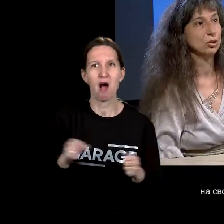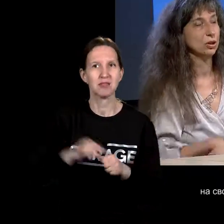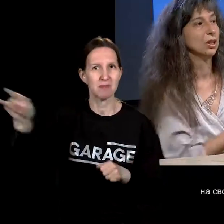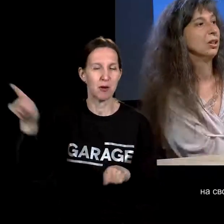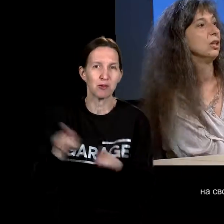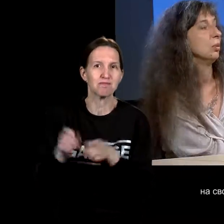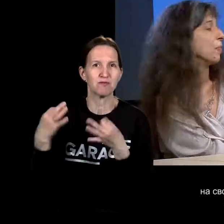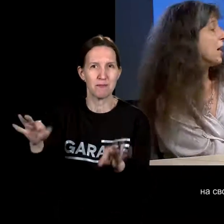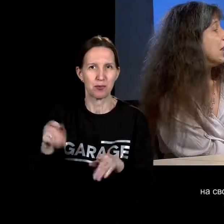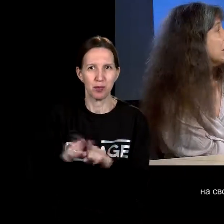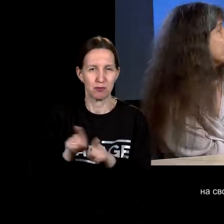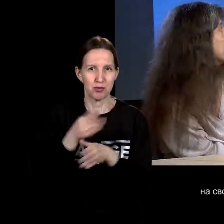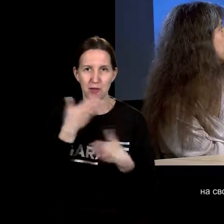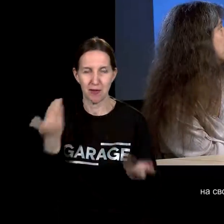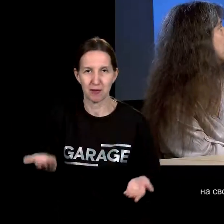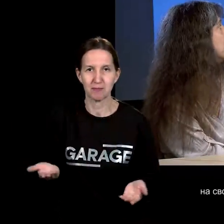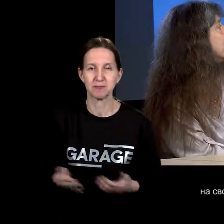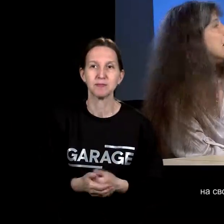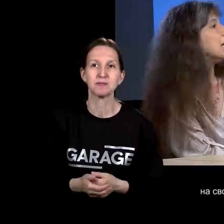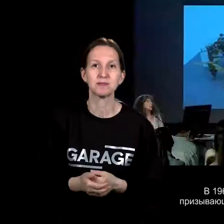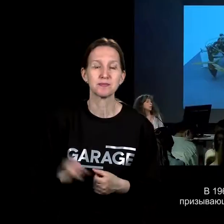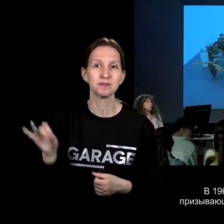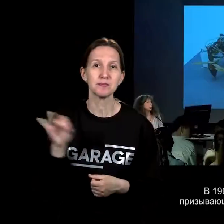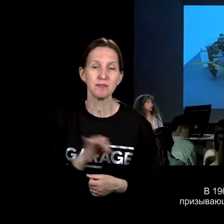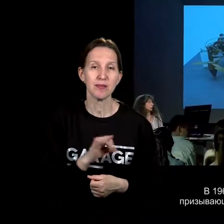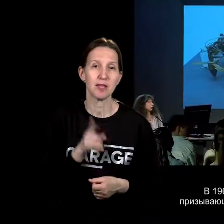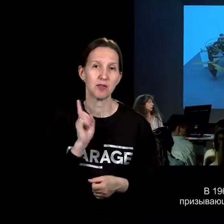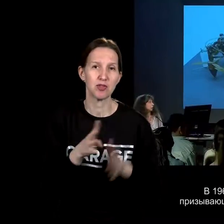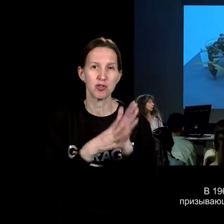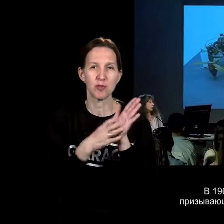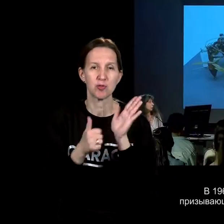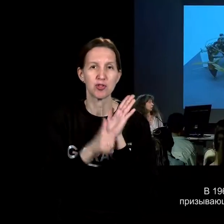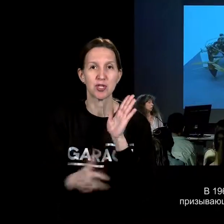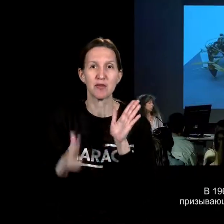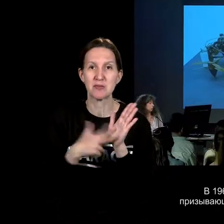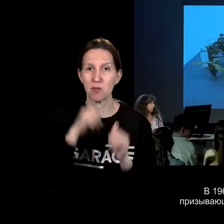более конвенциональными средствами путешествий. И в 1968 году